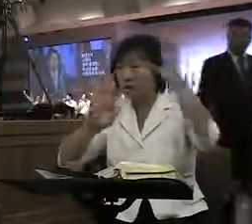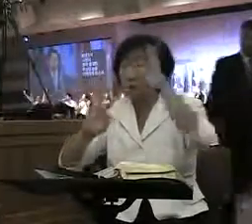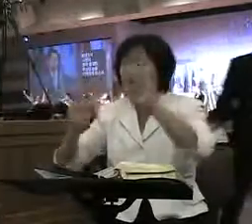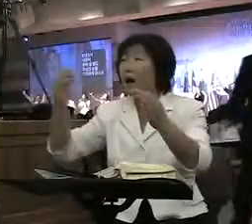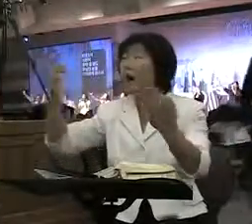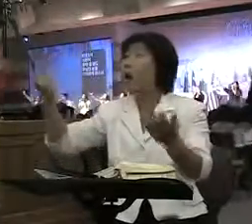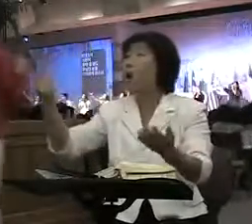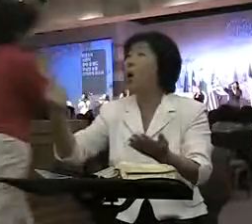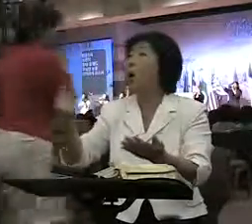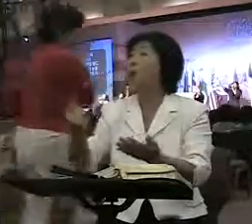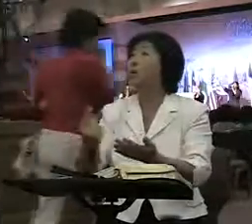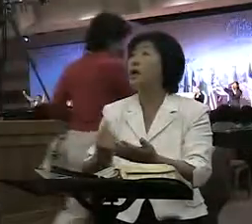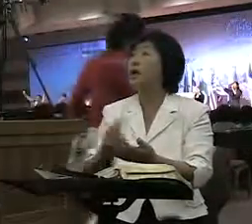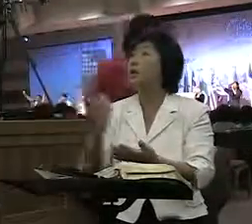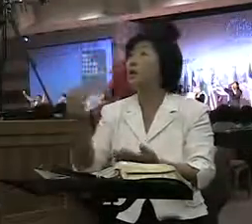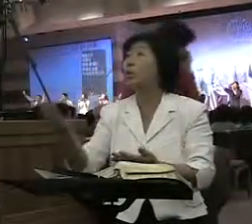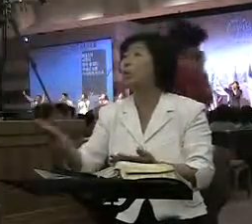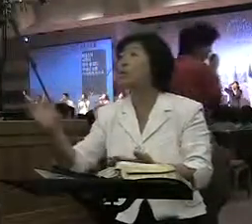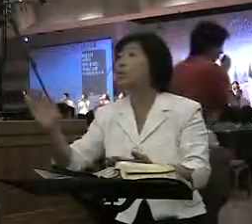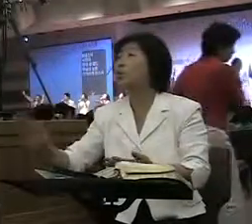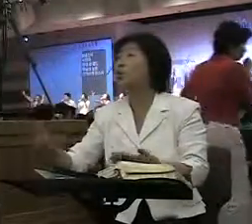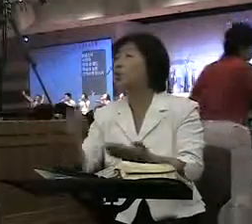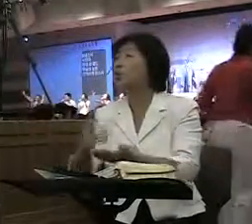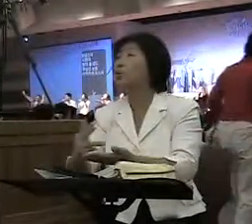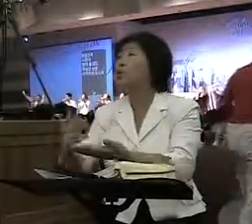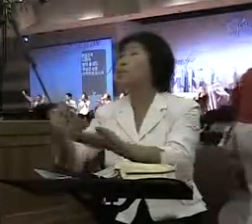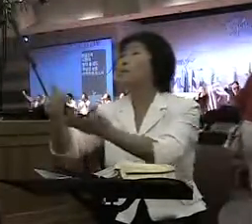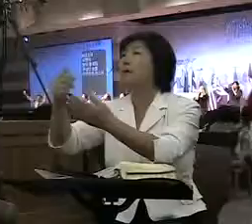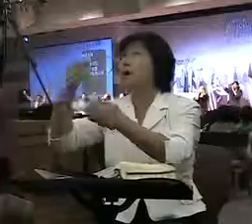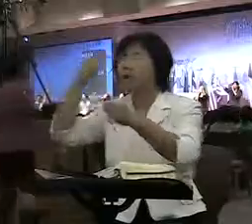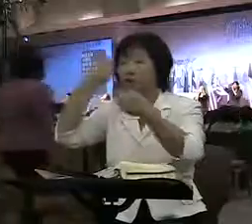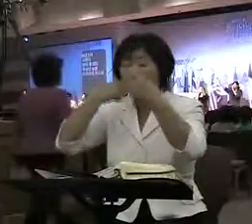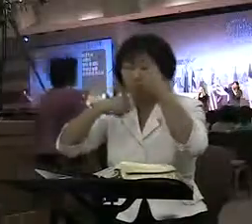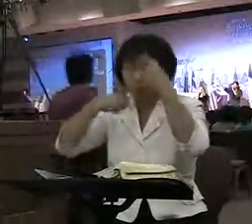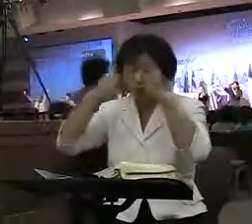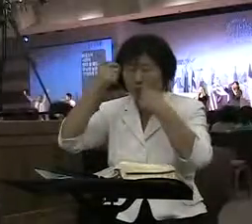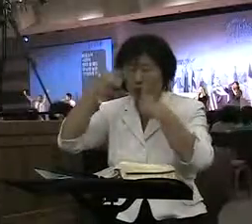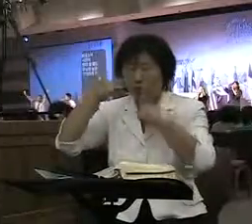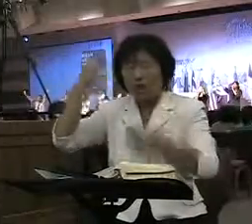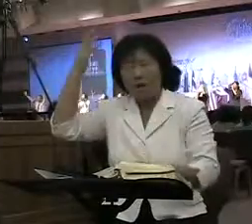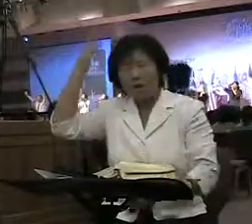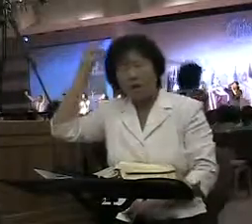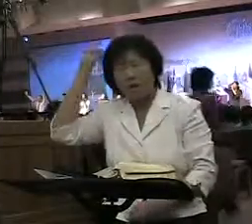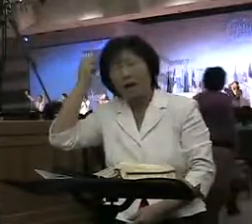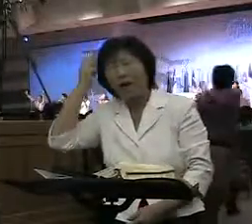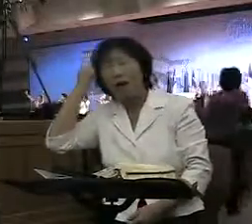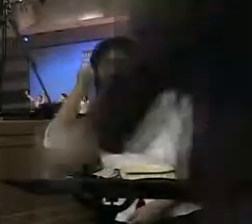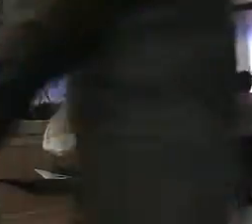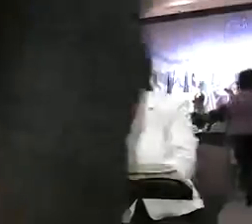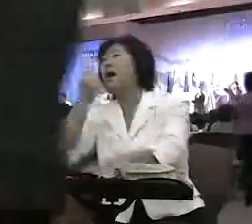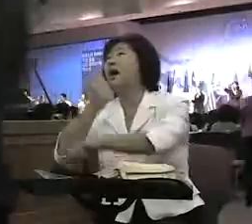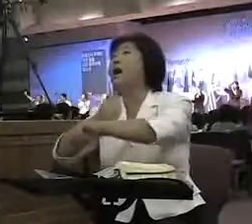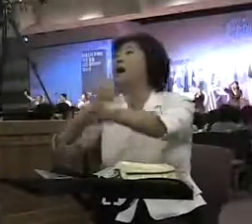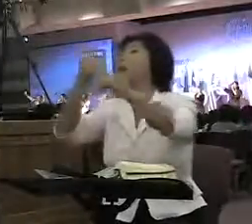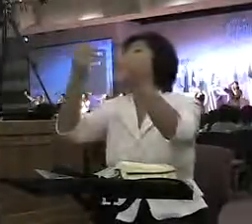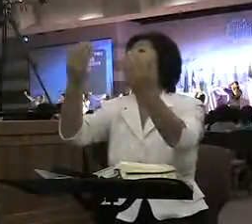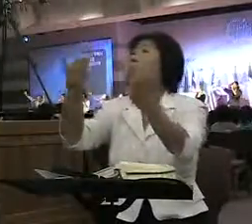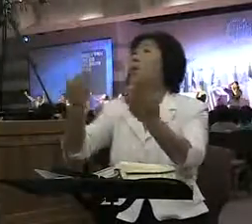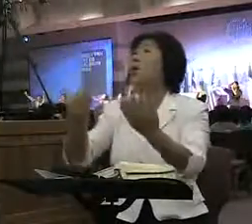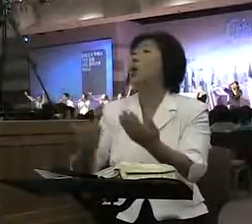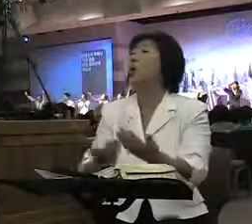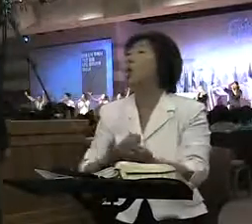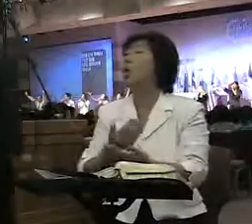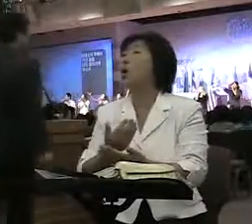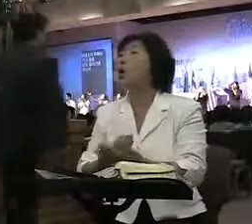시련이 찾아올 때도 주님의 눈물 기억하게